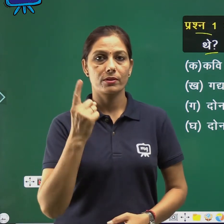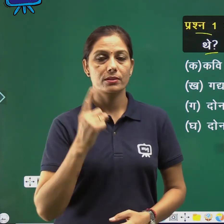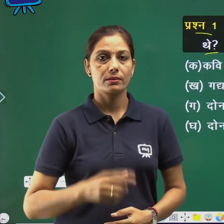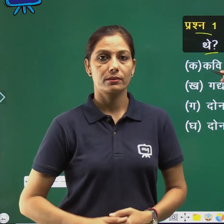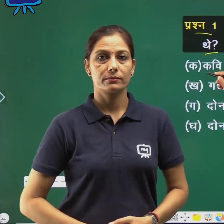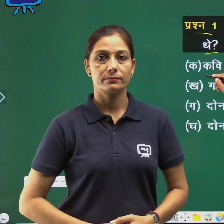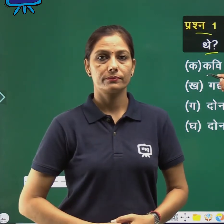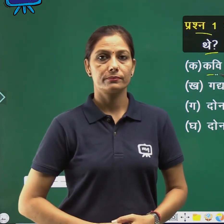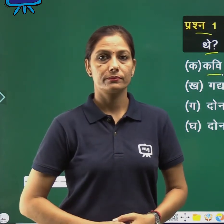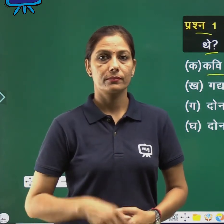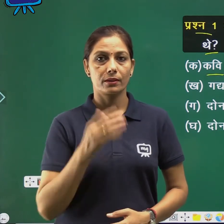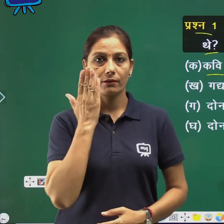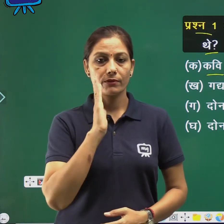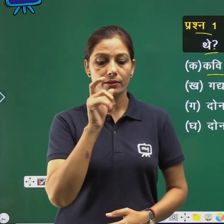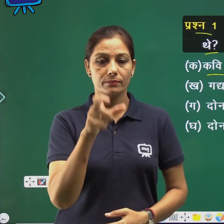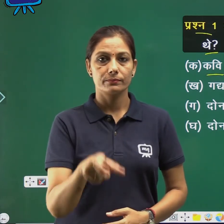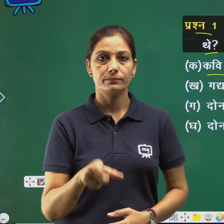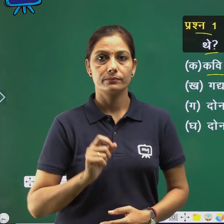है कवि,